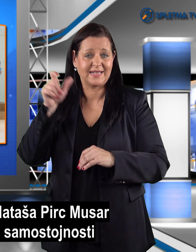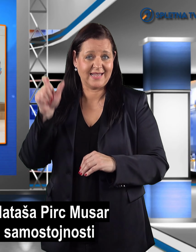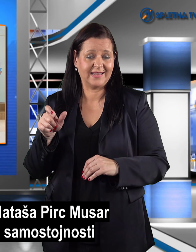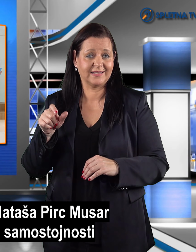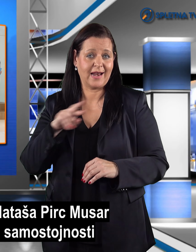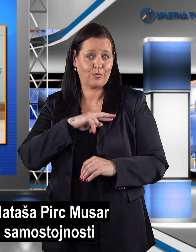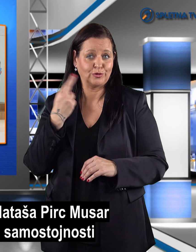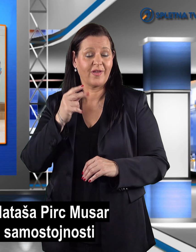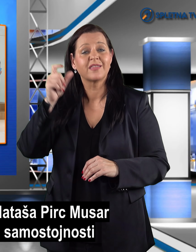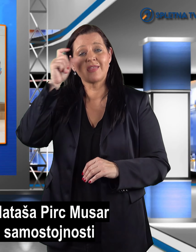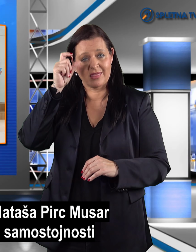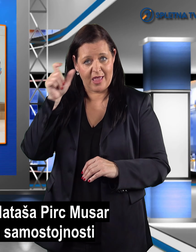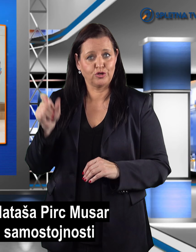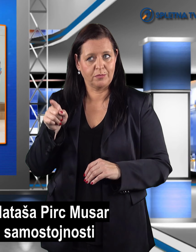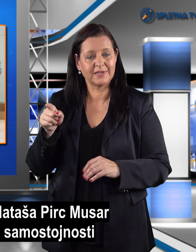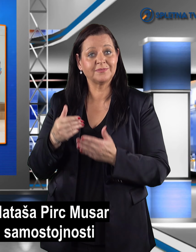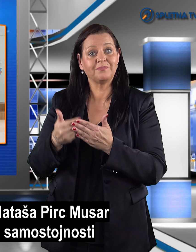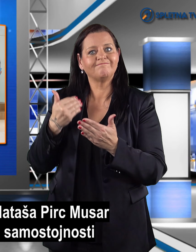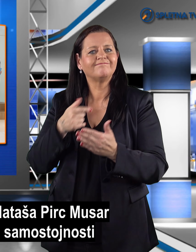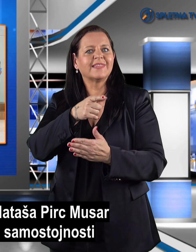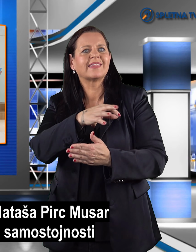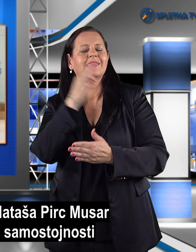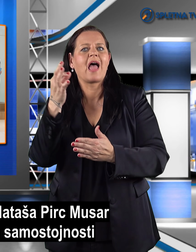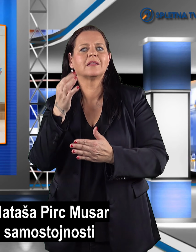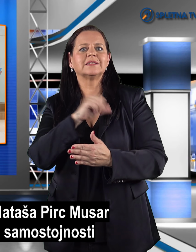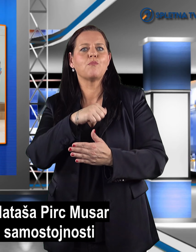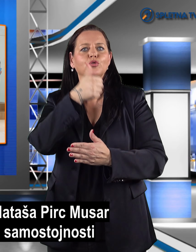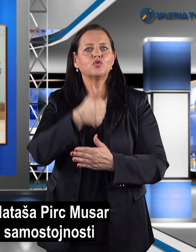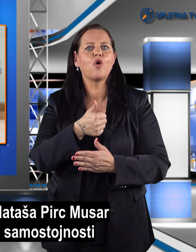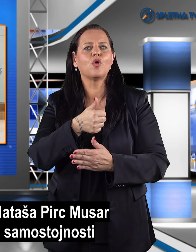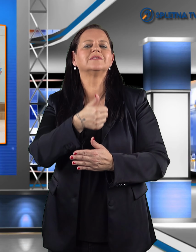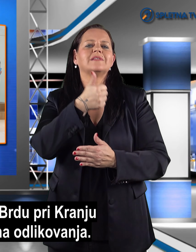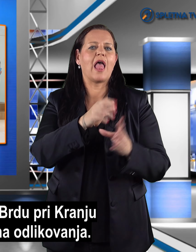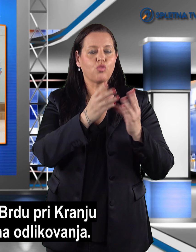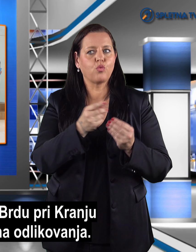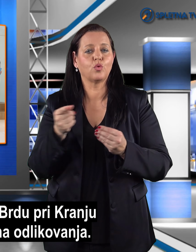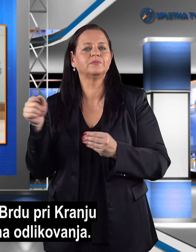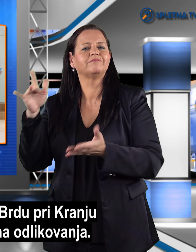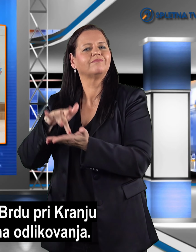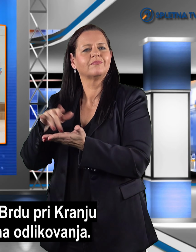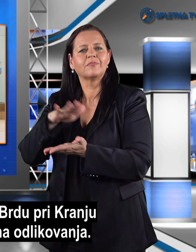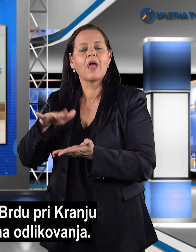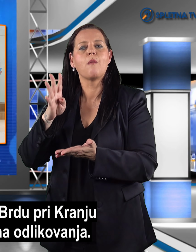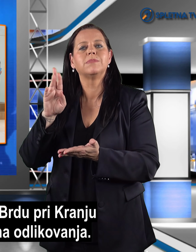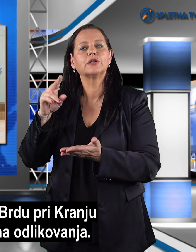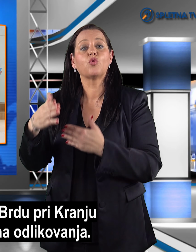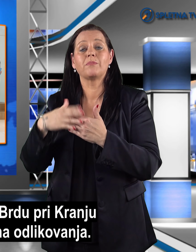Predsednica Republike Slovenije Nataša Pirc Musar je pred dnevom samostojnosti in enotnosti na Brdu pri Kranju podelila